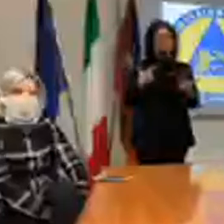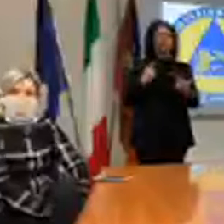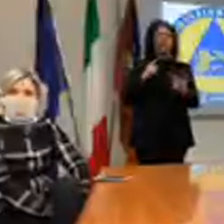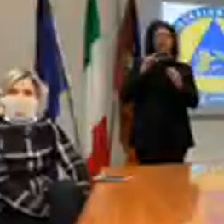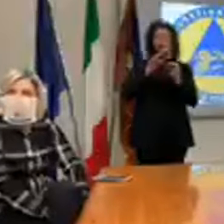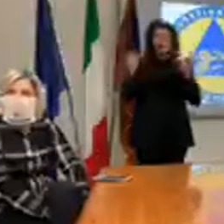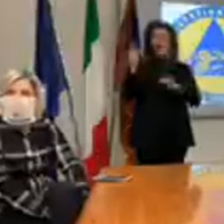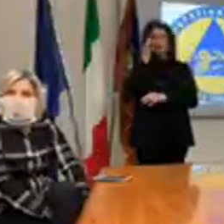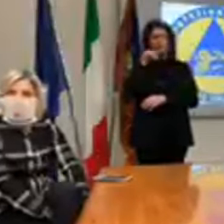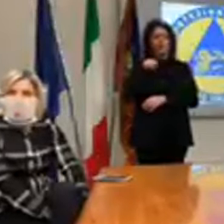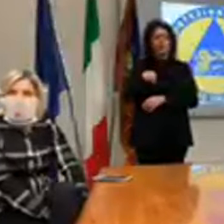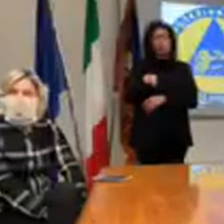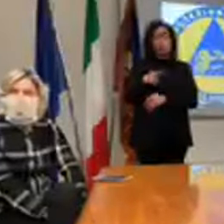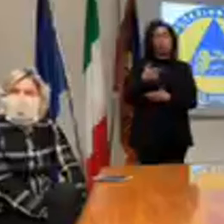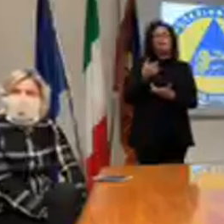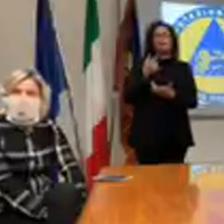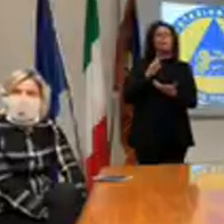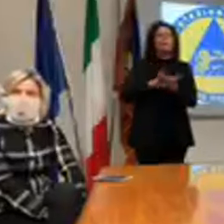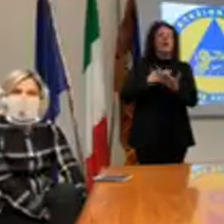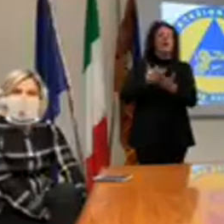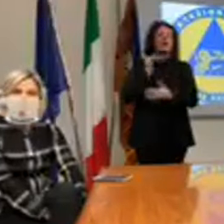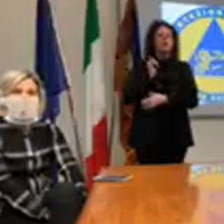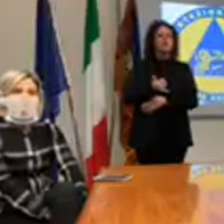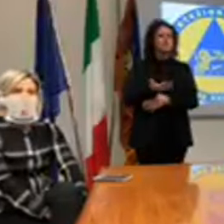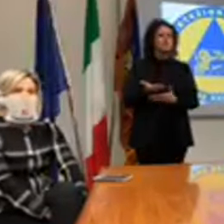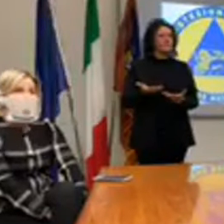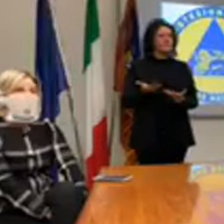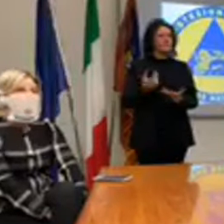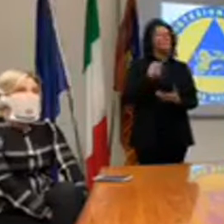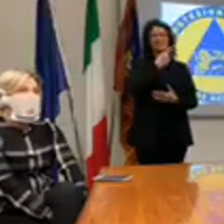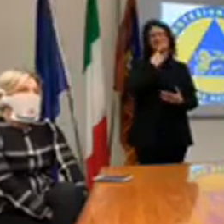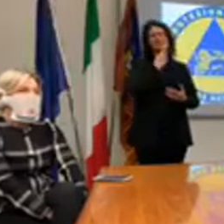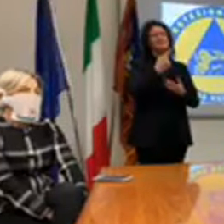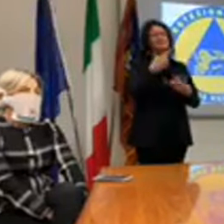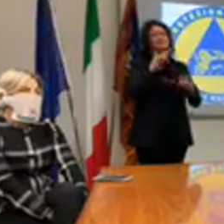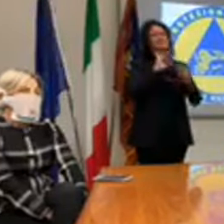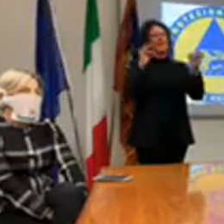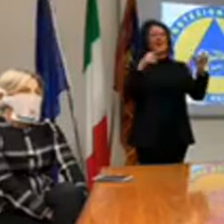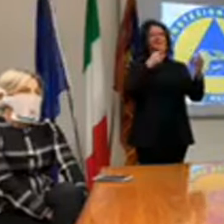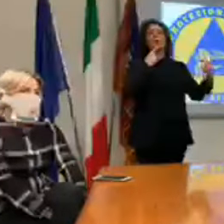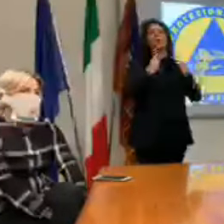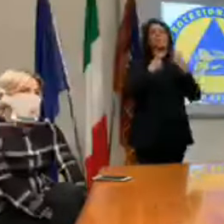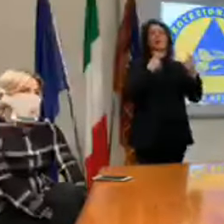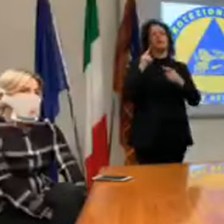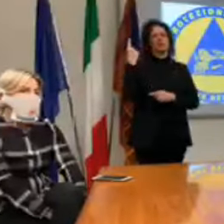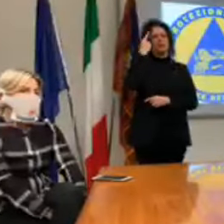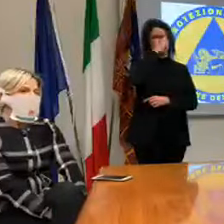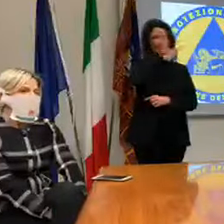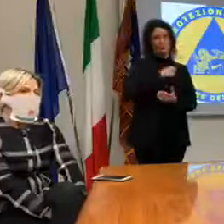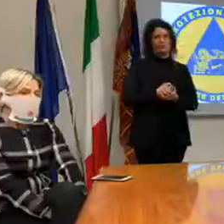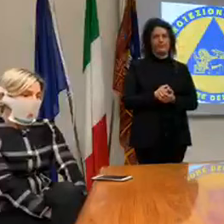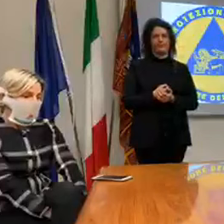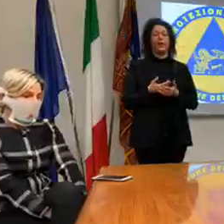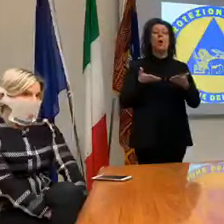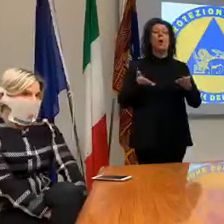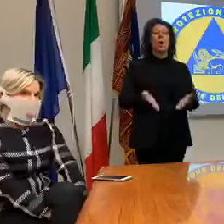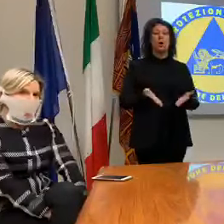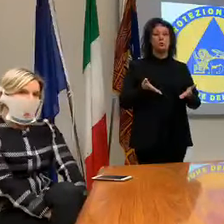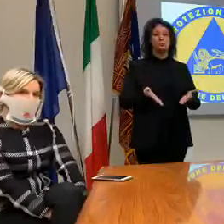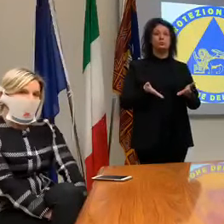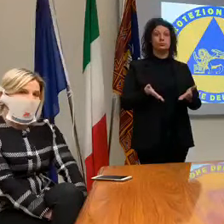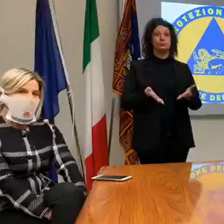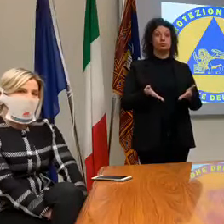è difficile Anna Maria commentare una cosa del genere. Dico ai cittadini che comunque noi in questo momento abbiamo le difficoltà dei tamponi,